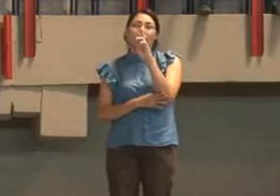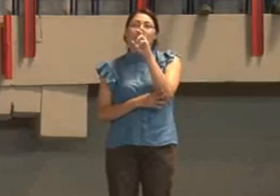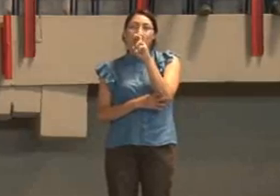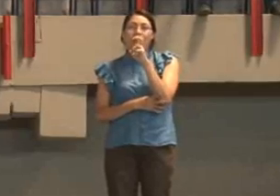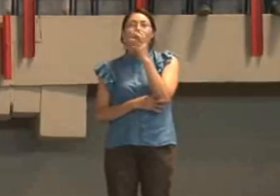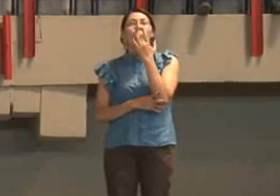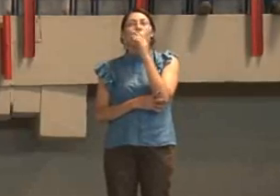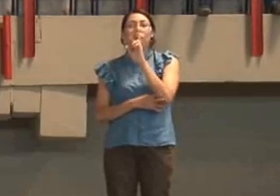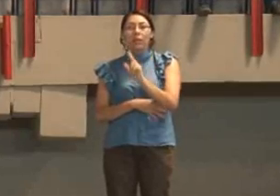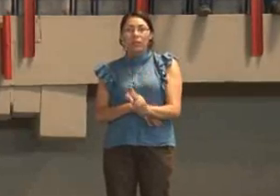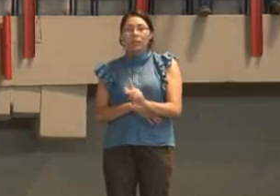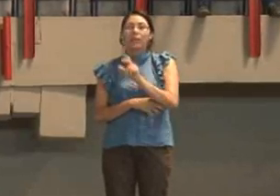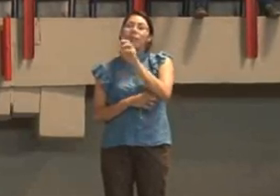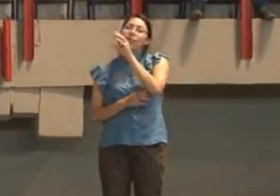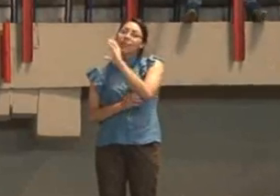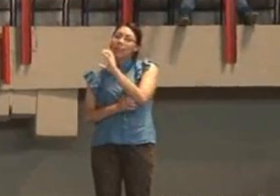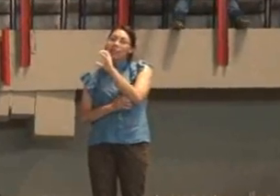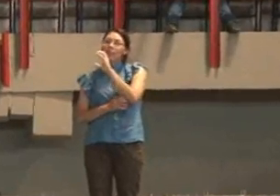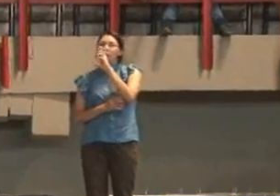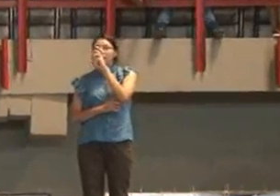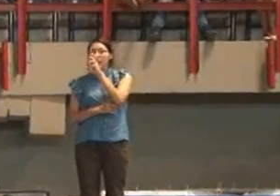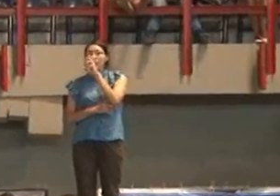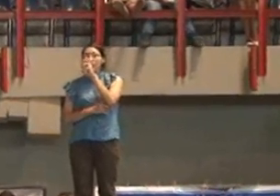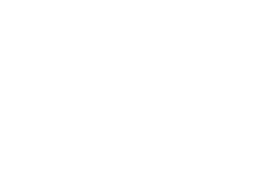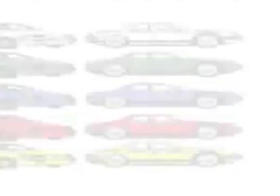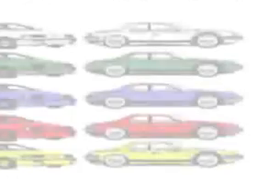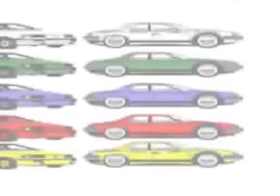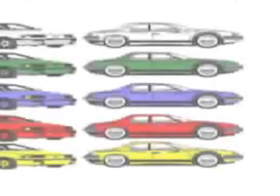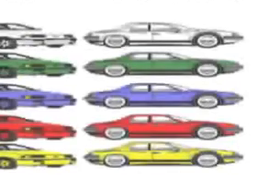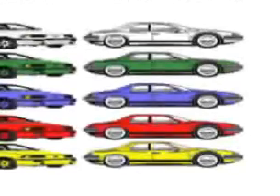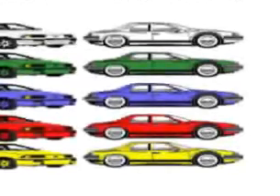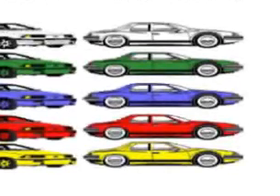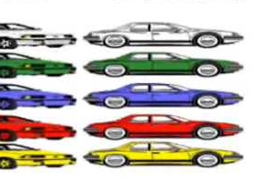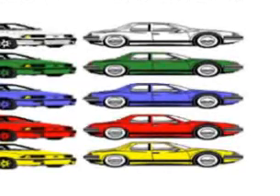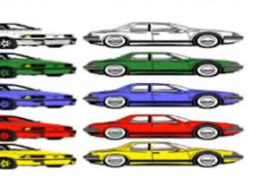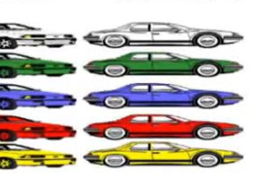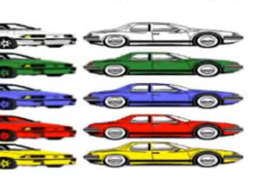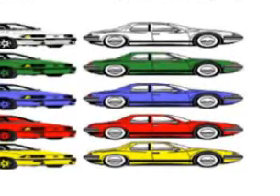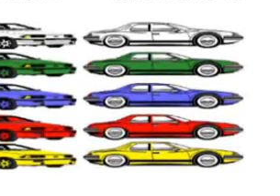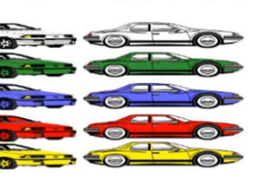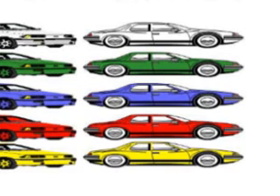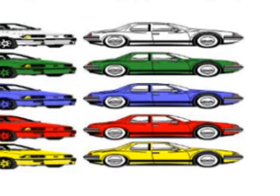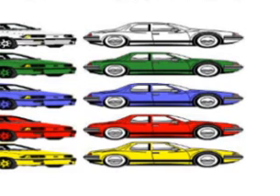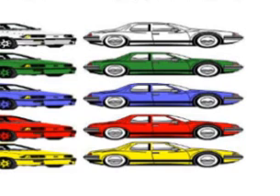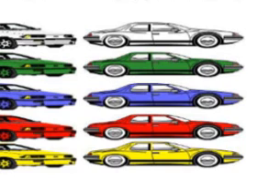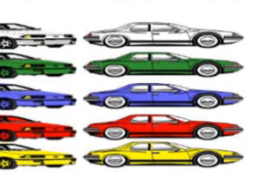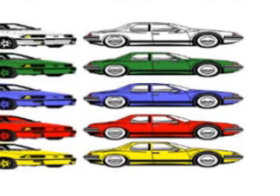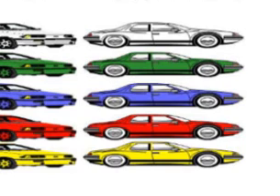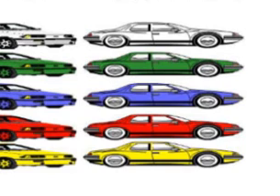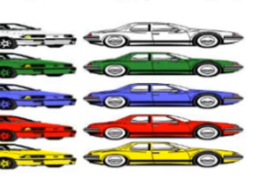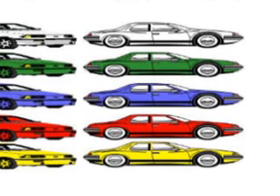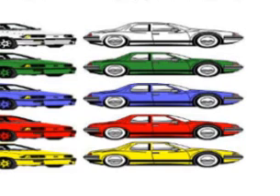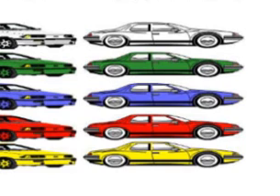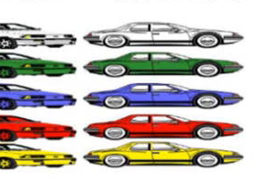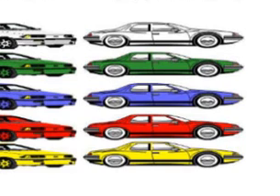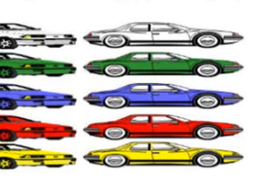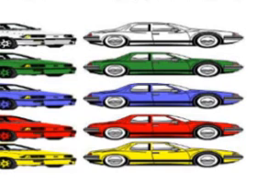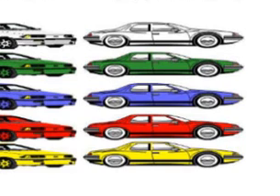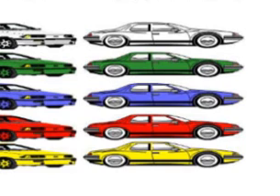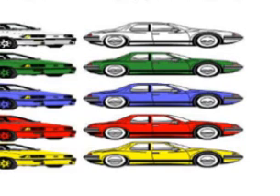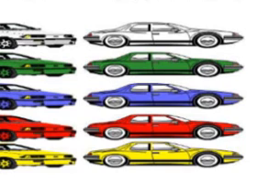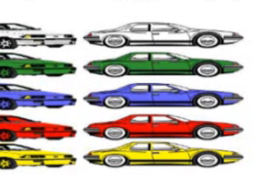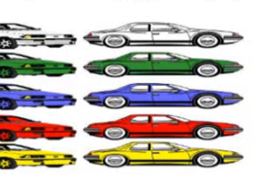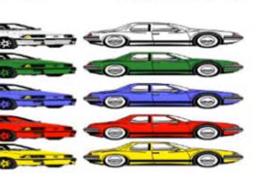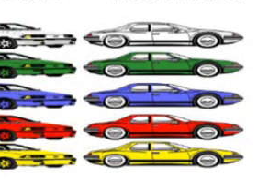que o modelo C também pode vir em 5 cores diferentes. Pessoal, se a gente escreveu tudo o que pode acontecer, então